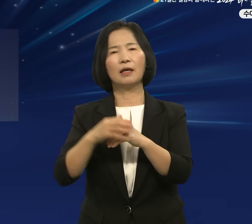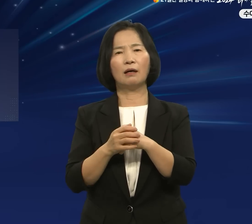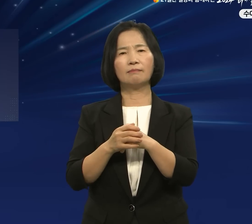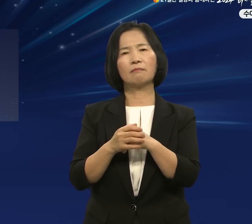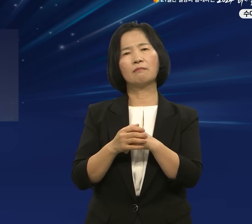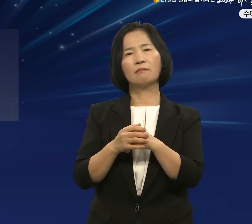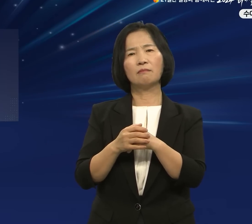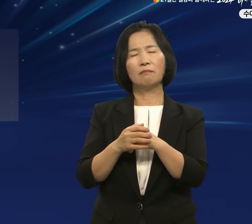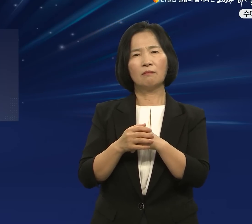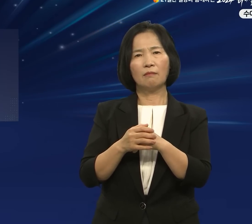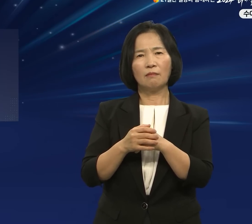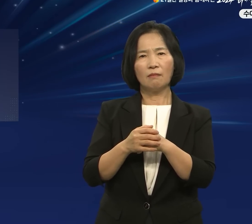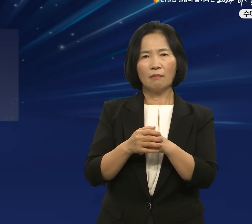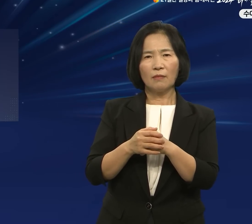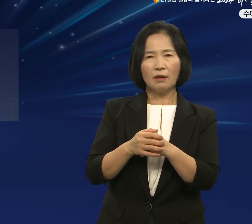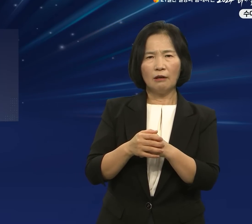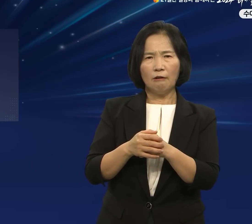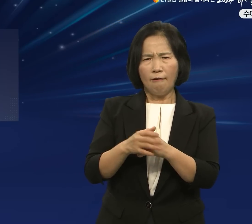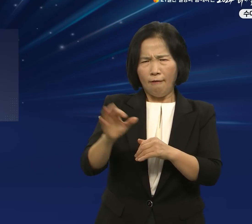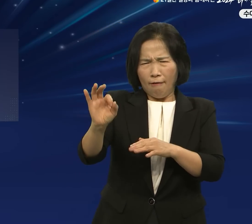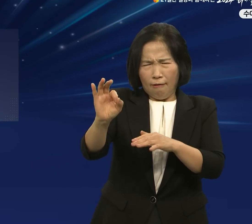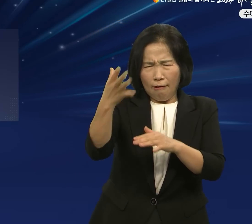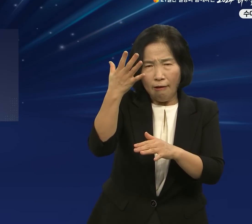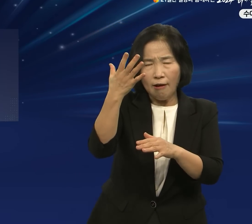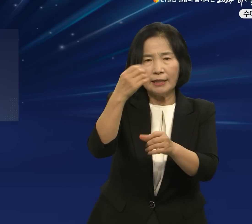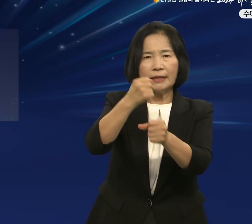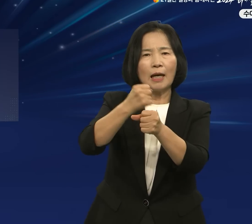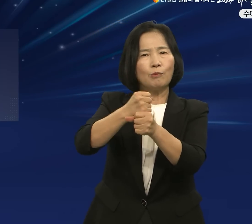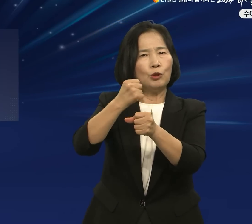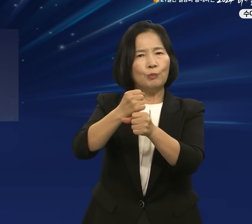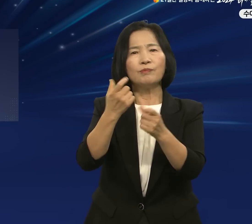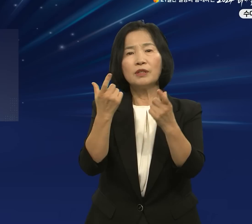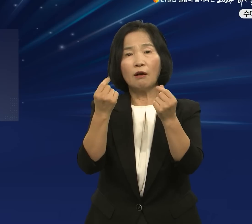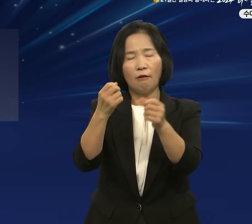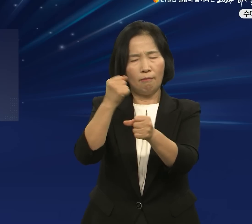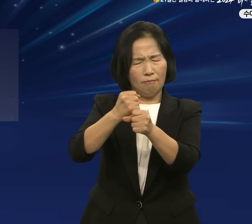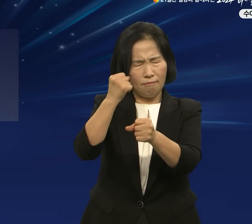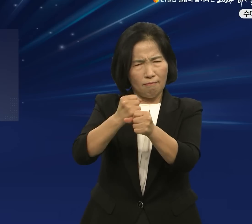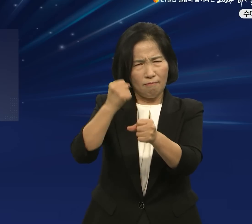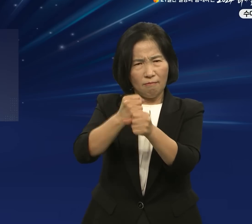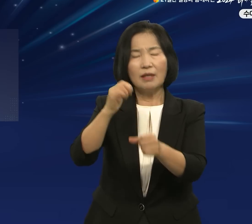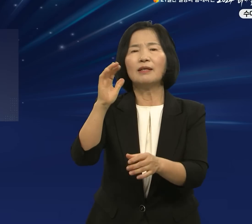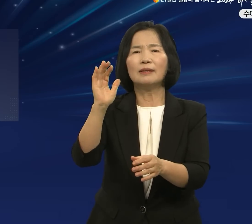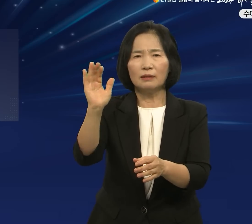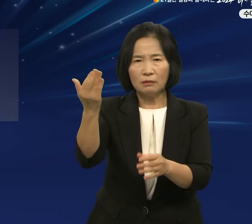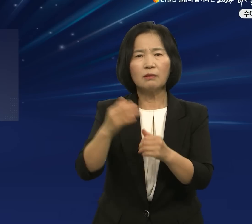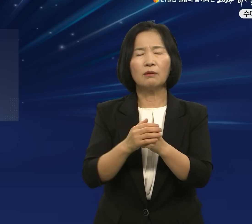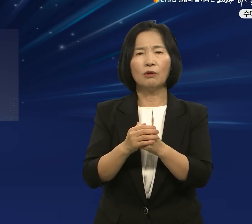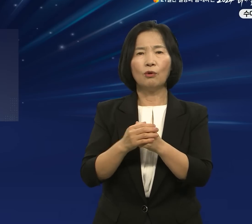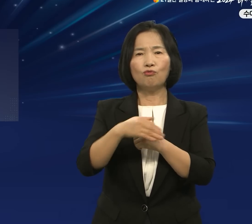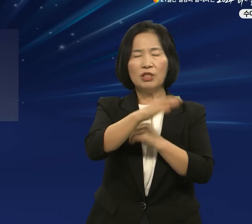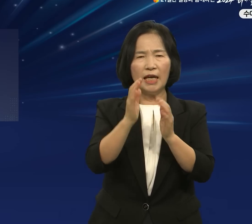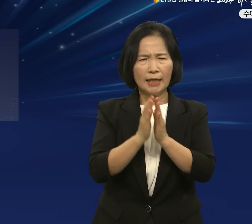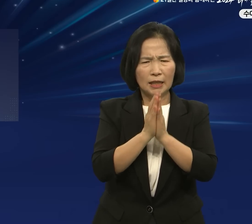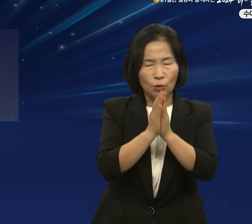그럴 때 인생과 신앙의 가치와 기도의 내용이